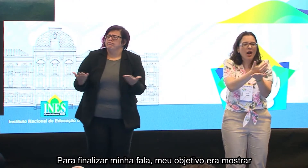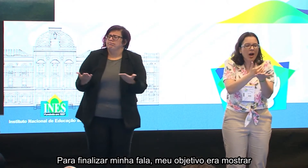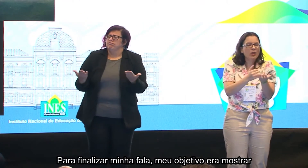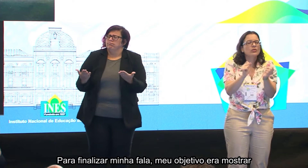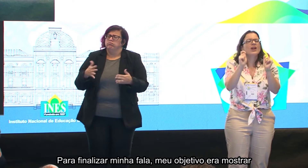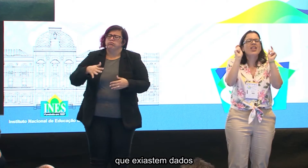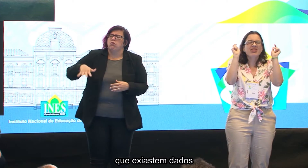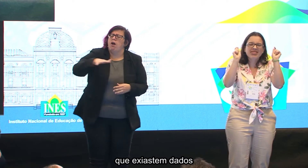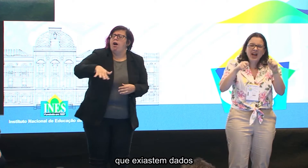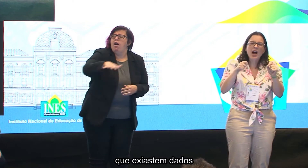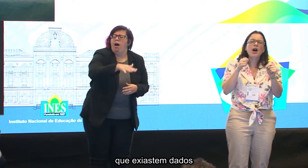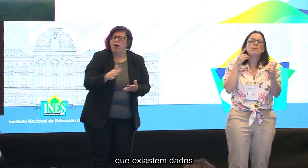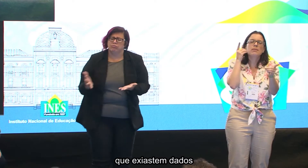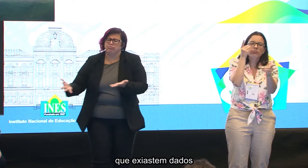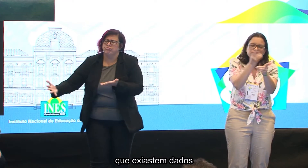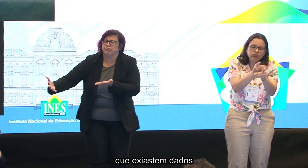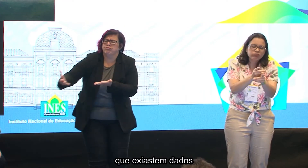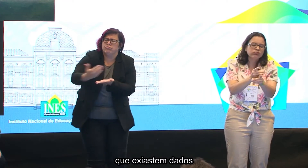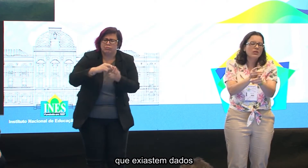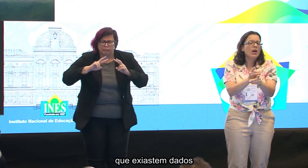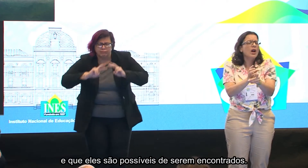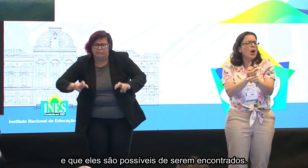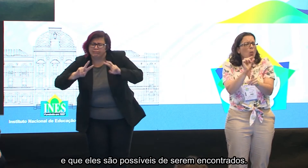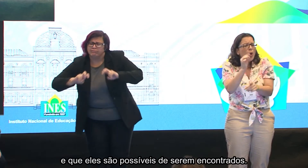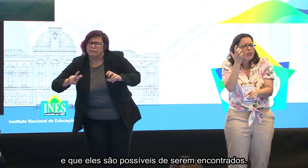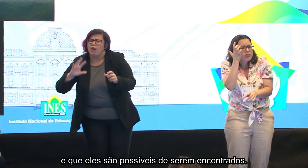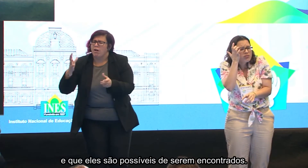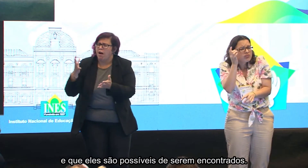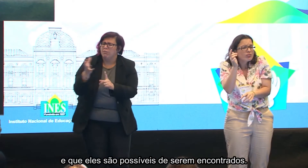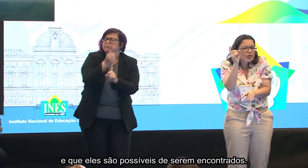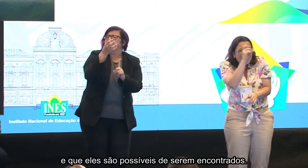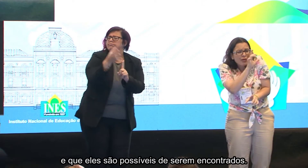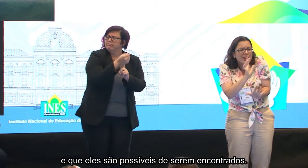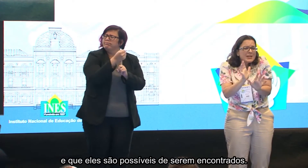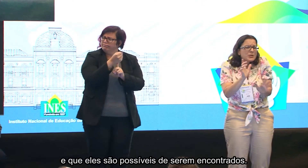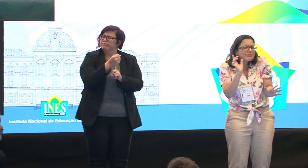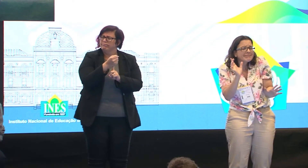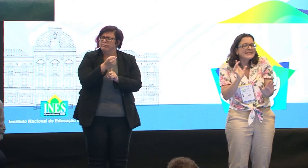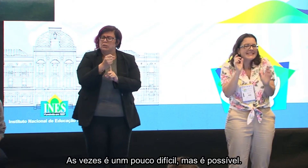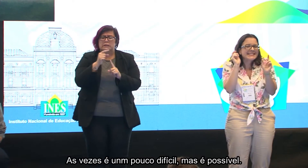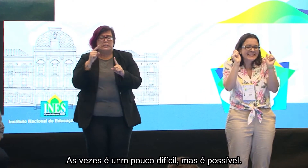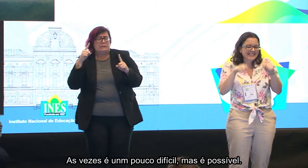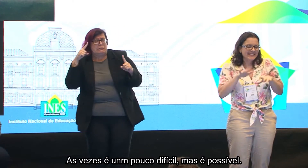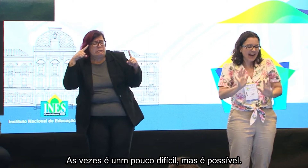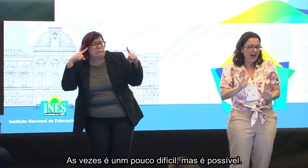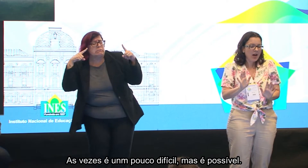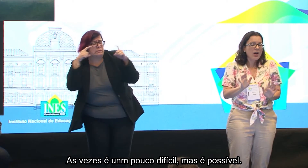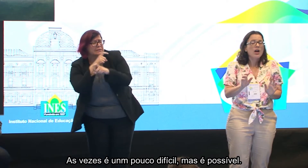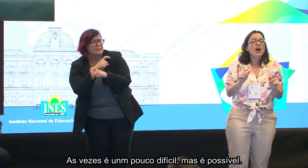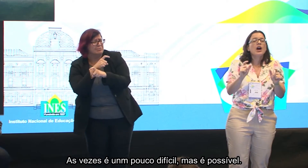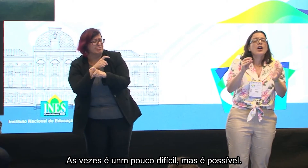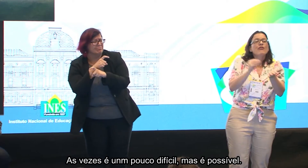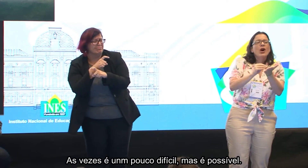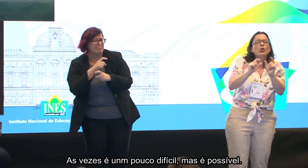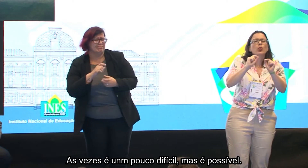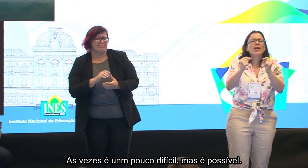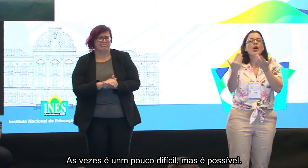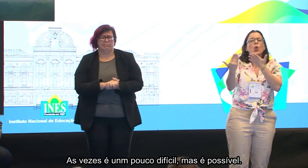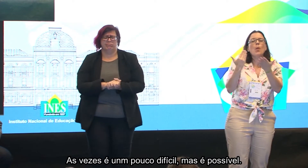mostrar que existem dados e que eles são possíveis de serem encontrados. Às vezes, é um pouco difícil, mas é